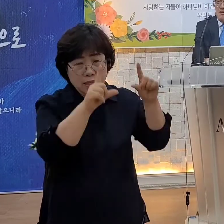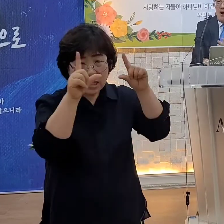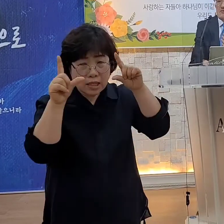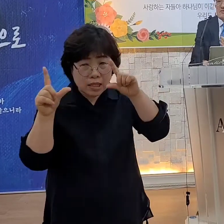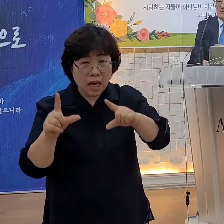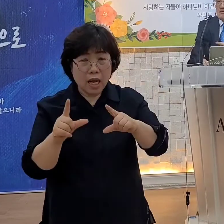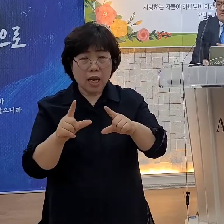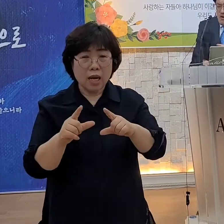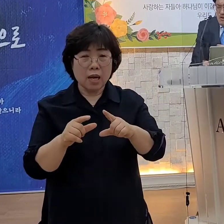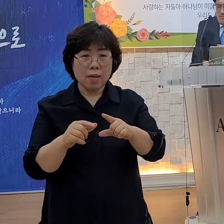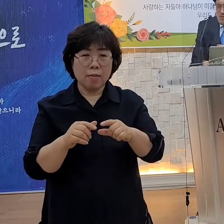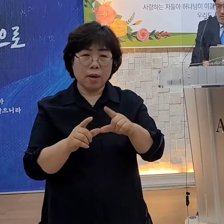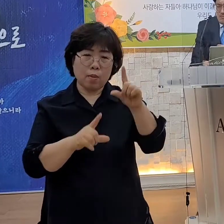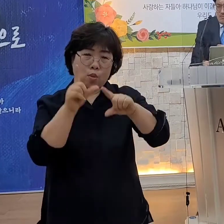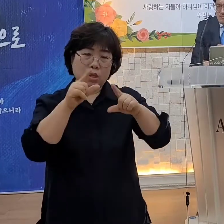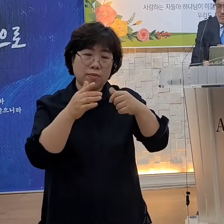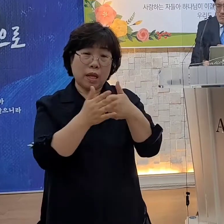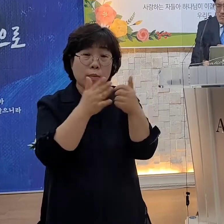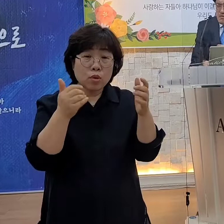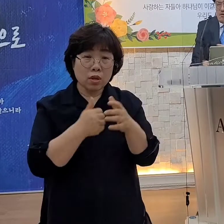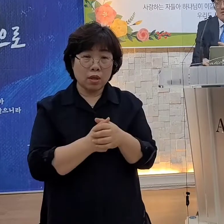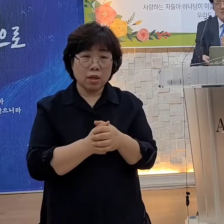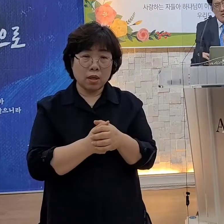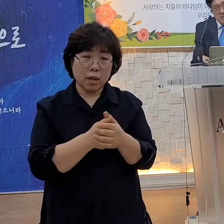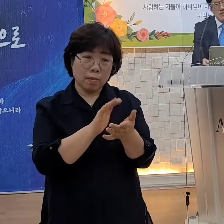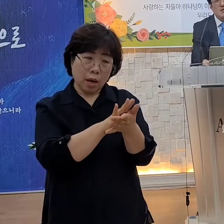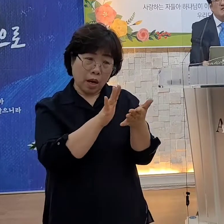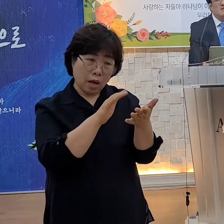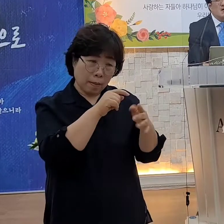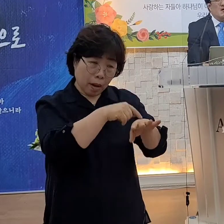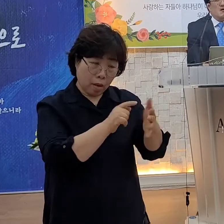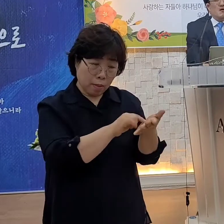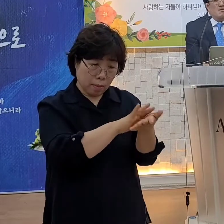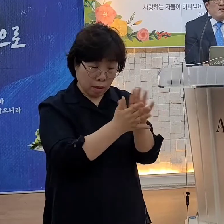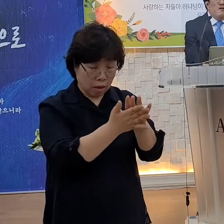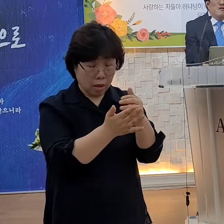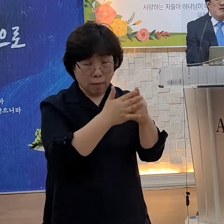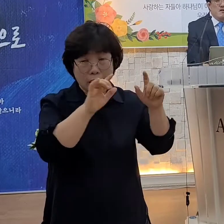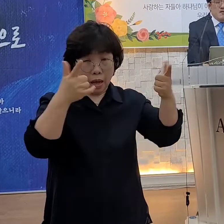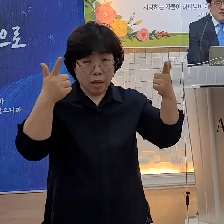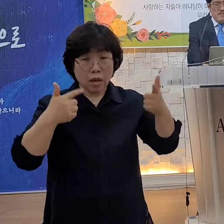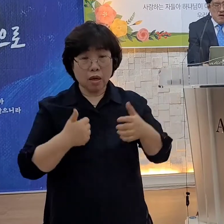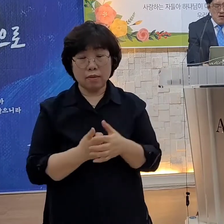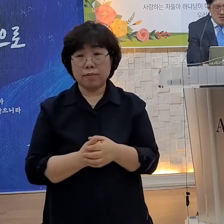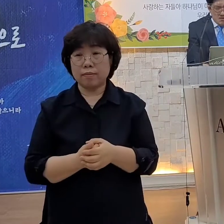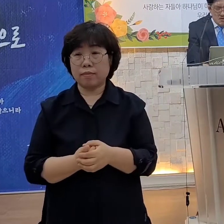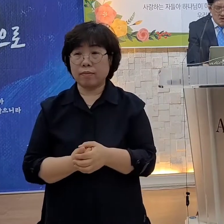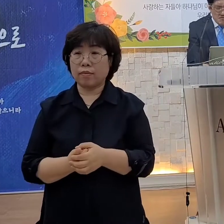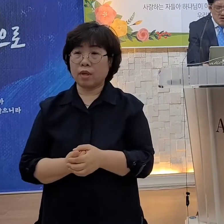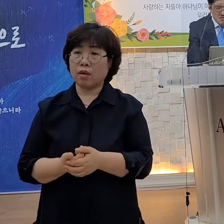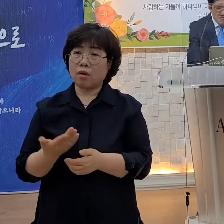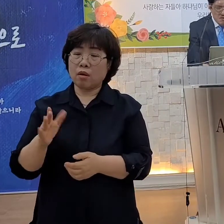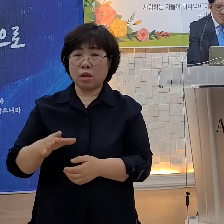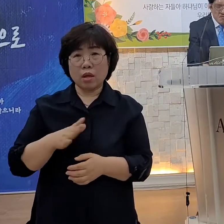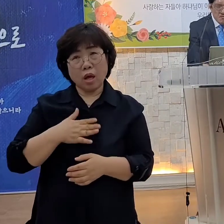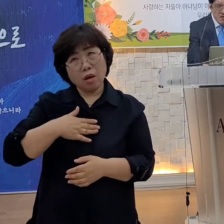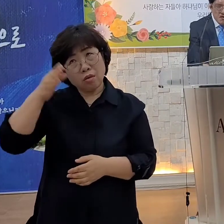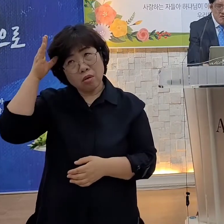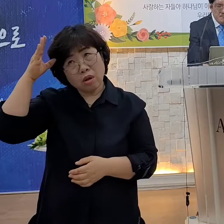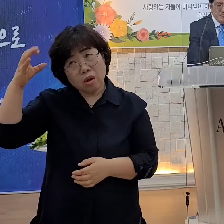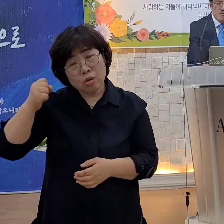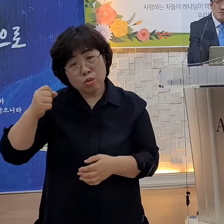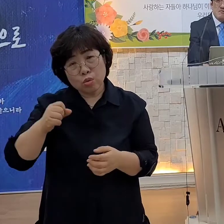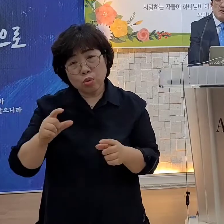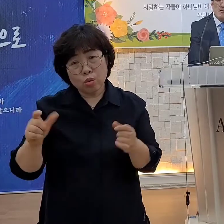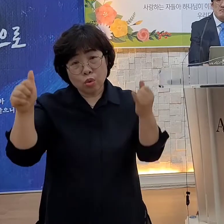결과적으로 보면 마음이 식어서 그런 건 아니란 말이에요. 그러면 어떻게 된 건가? 왜 내가 이런 기대감을 가지고 결혼을